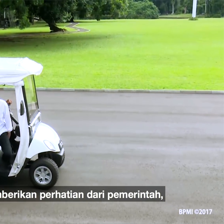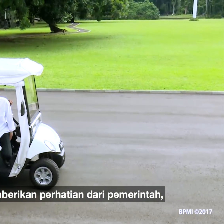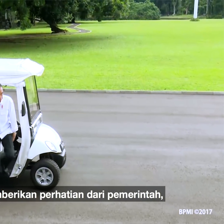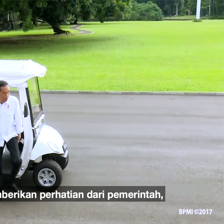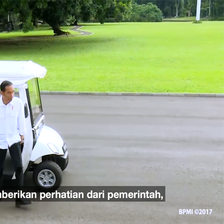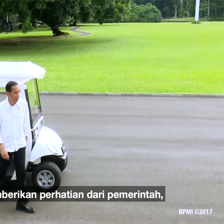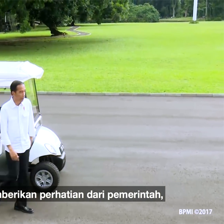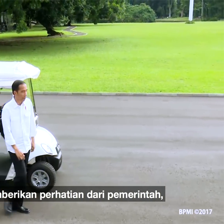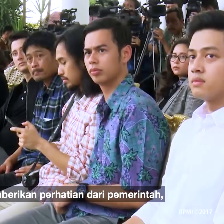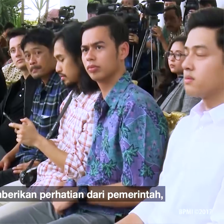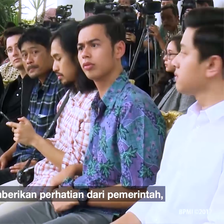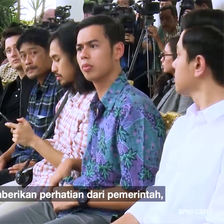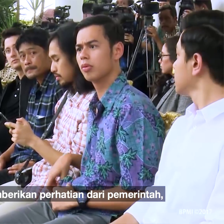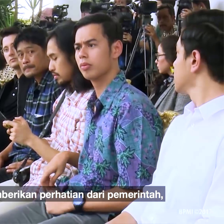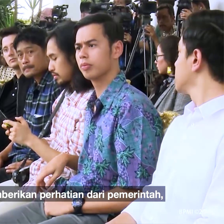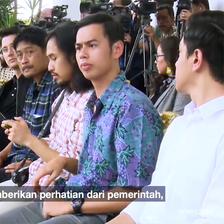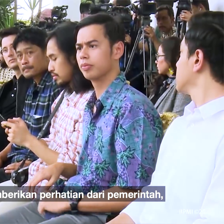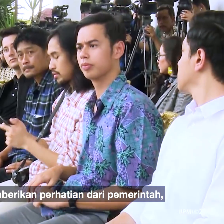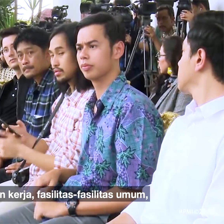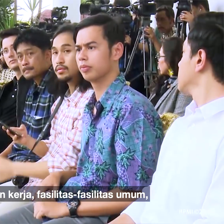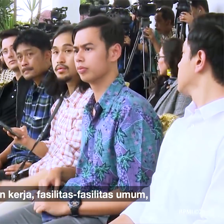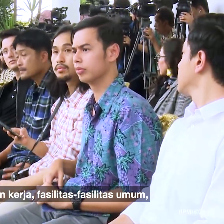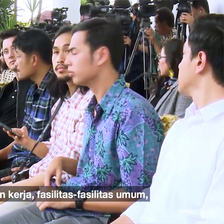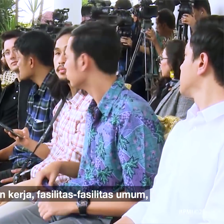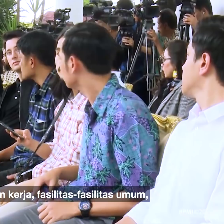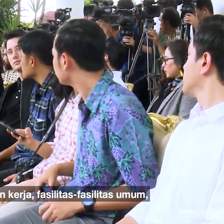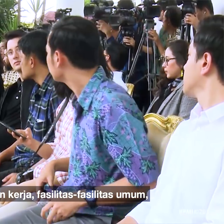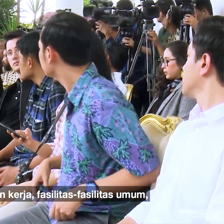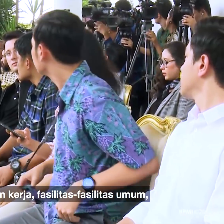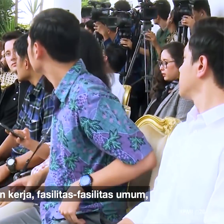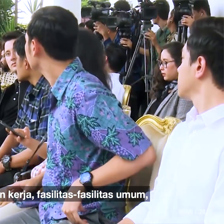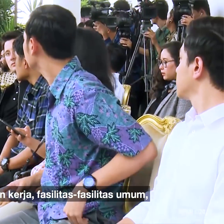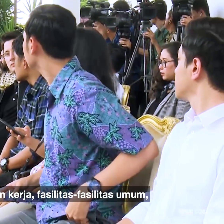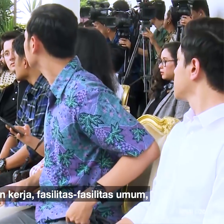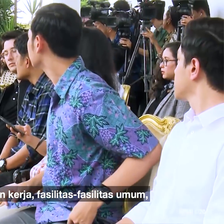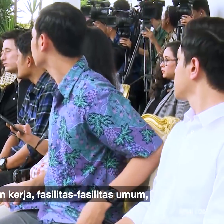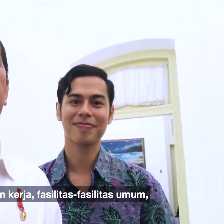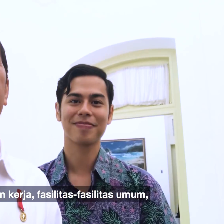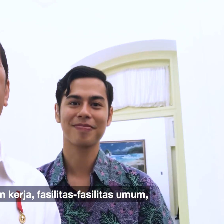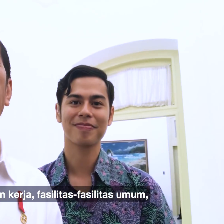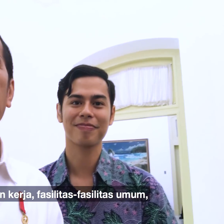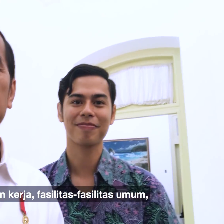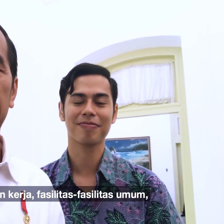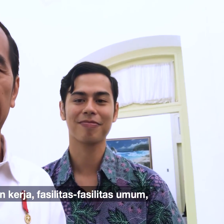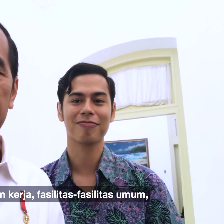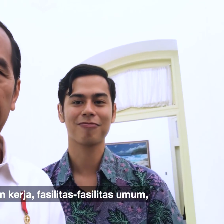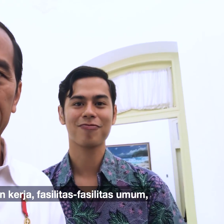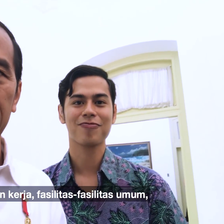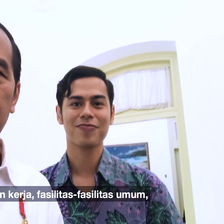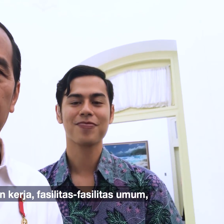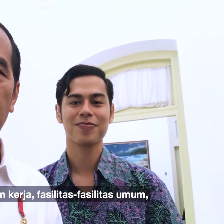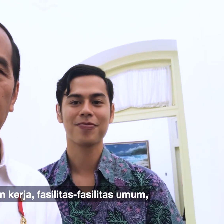juga memberikan perhatian dari pemerintah agar kesempatan kerja, fasilitas-fasilitas